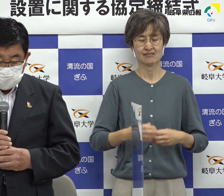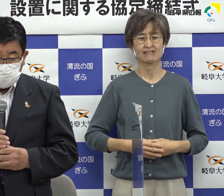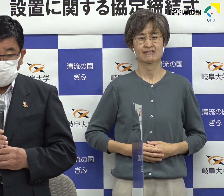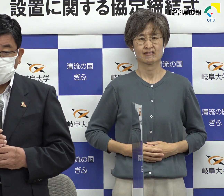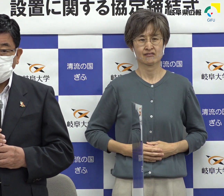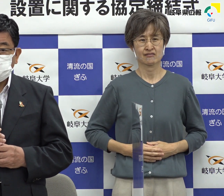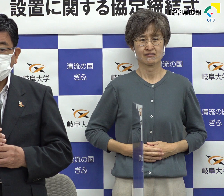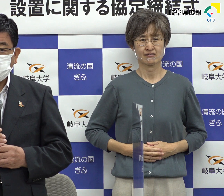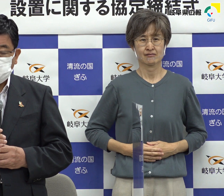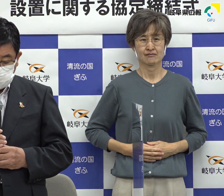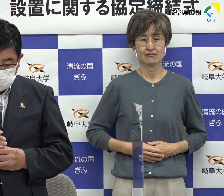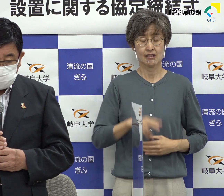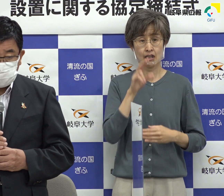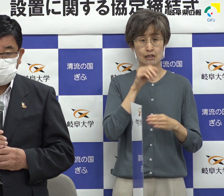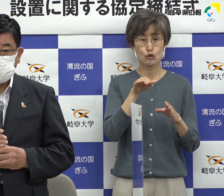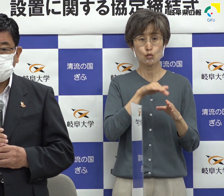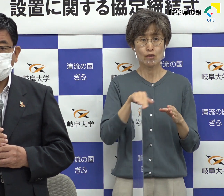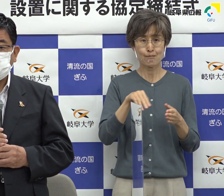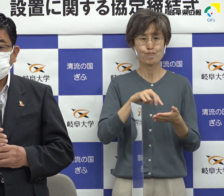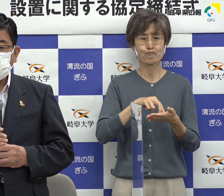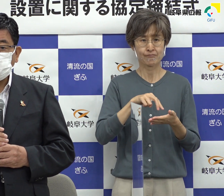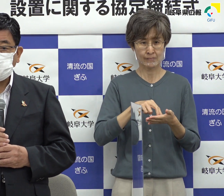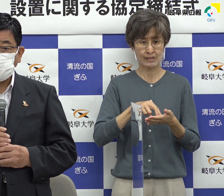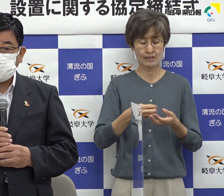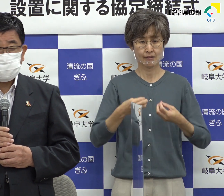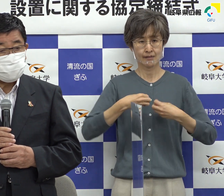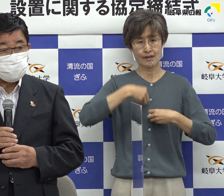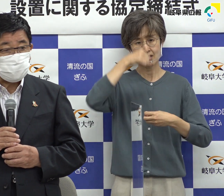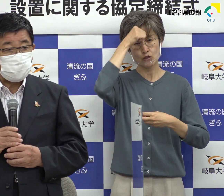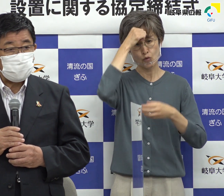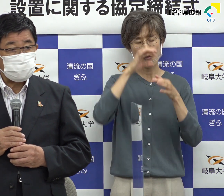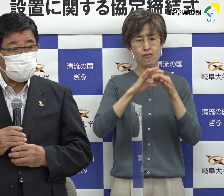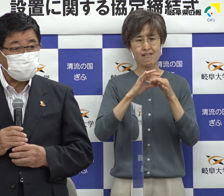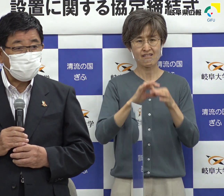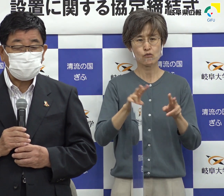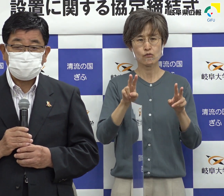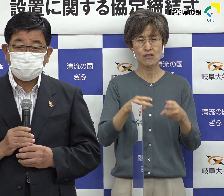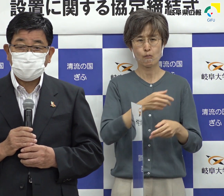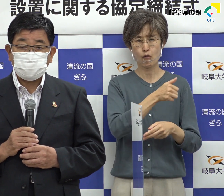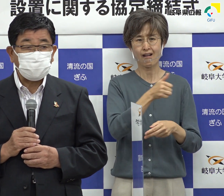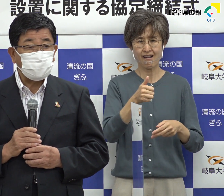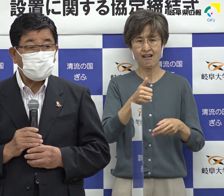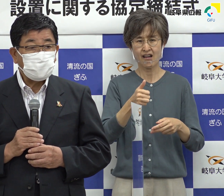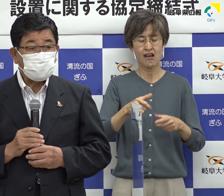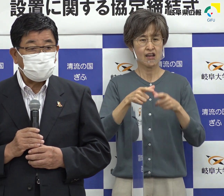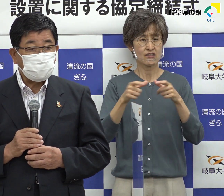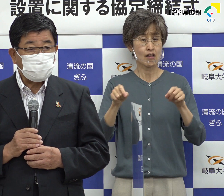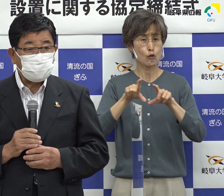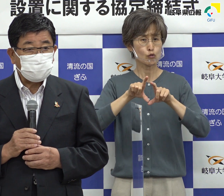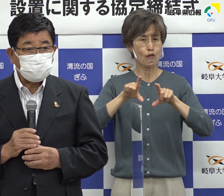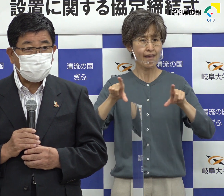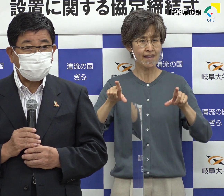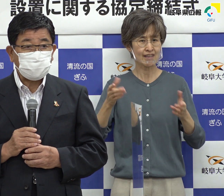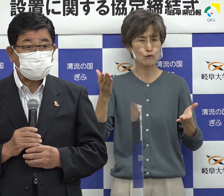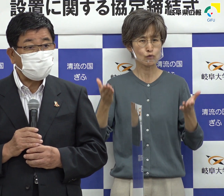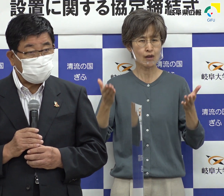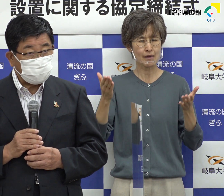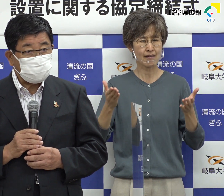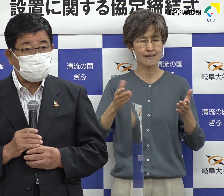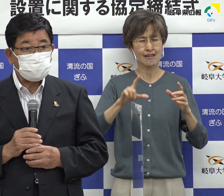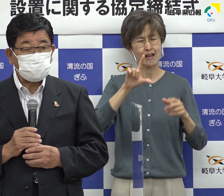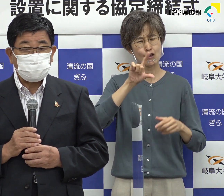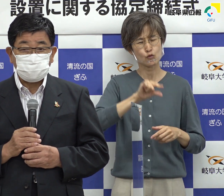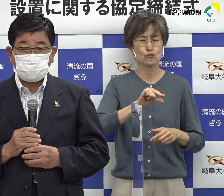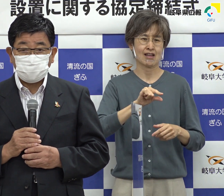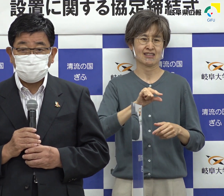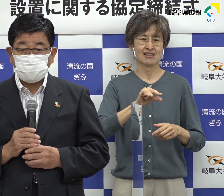。岐阜県はこの感染症の関係の専門家が全国平均に比べてもまだまだ少ない